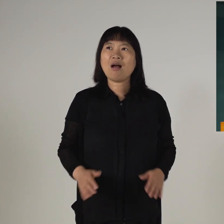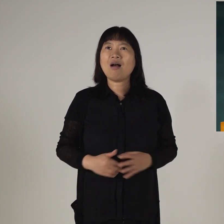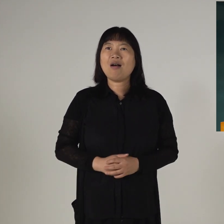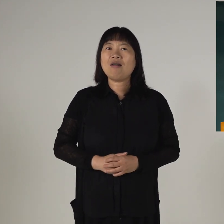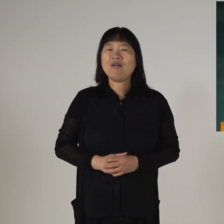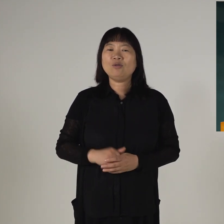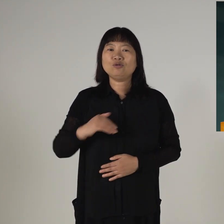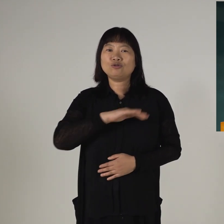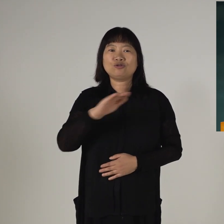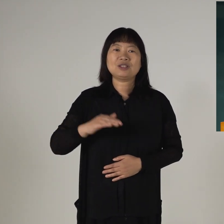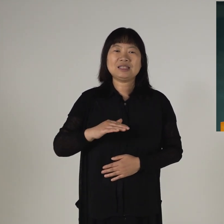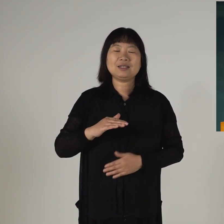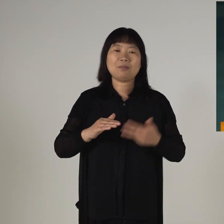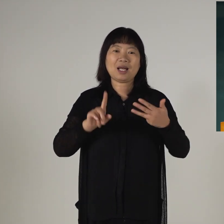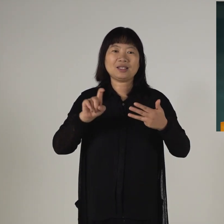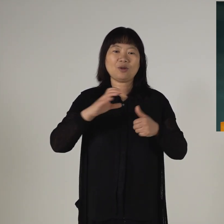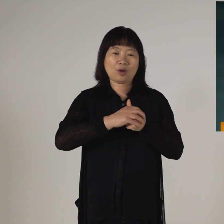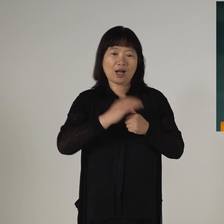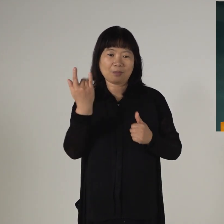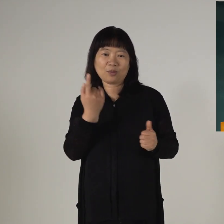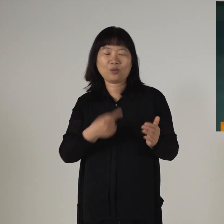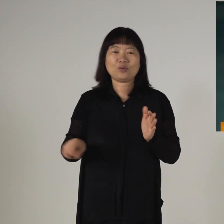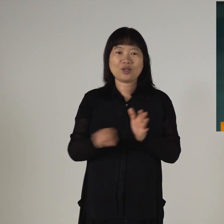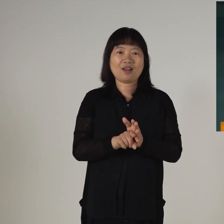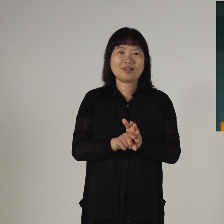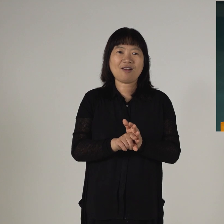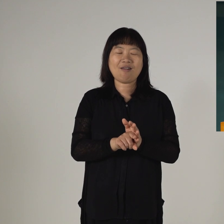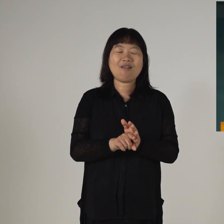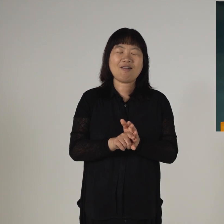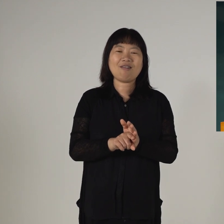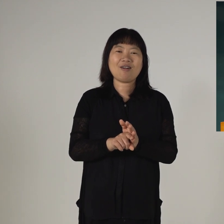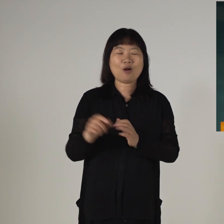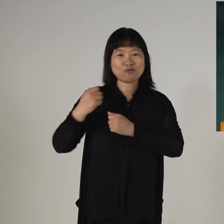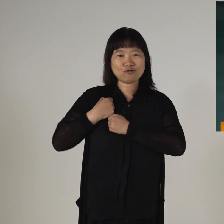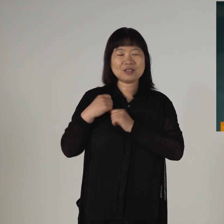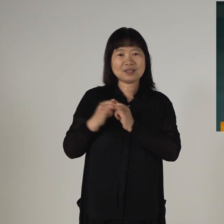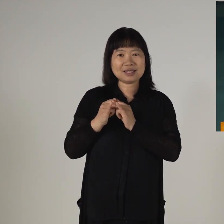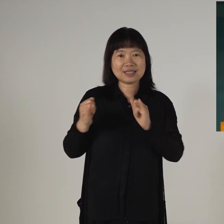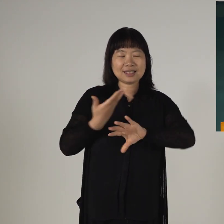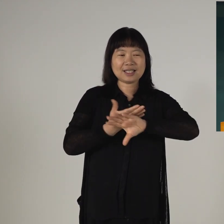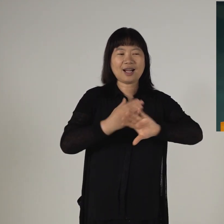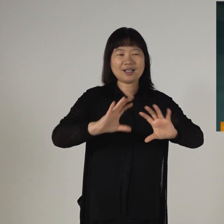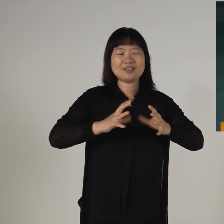세상에 우리 조국 광복을 위해서 광복군들이 해외에